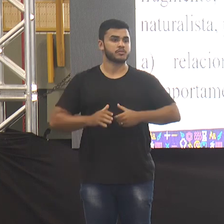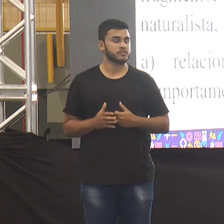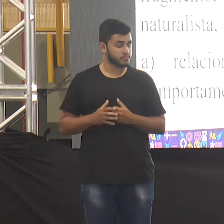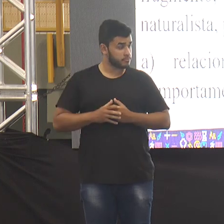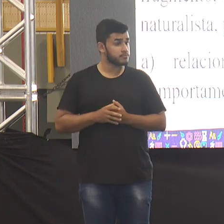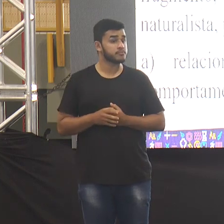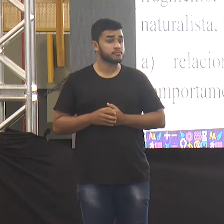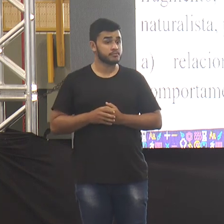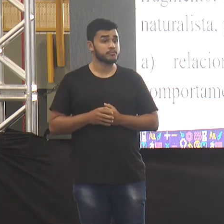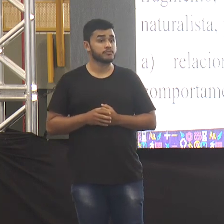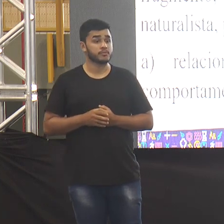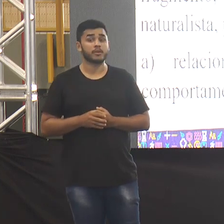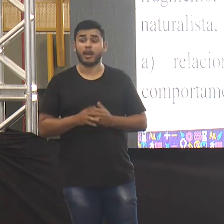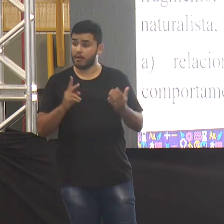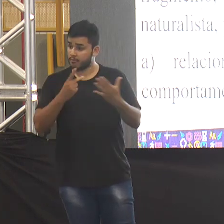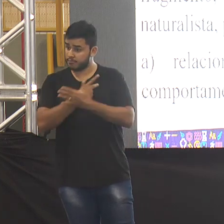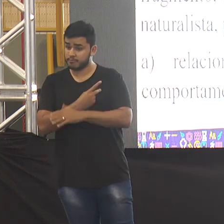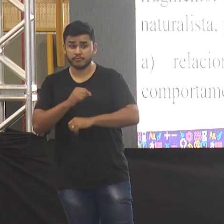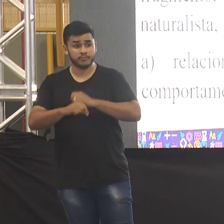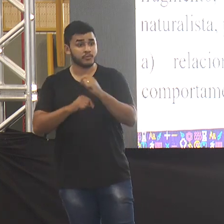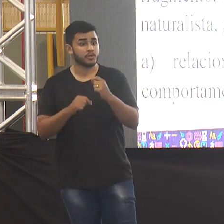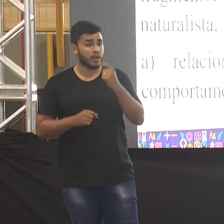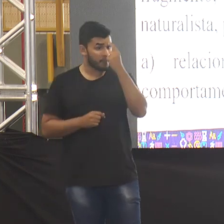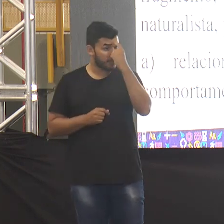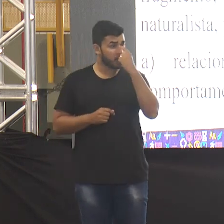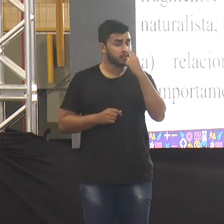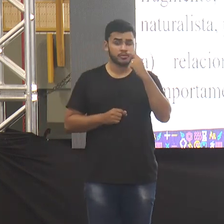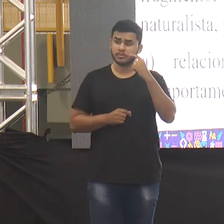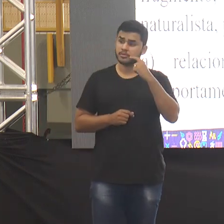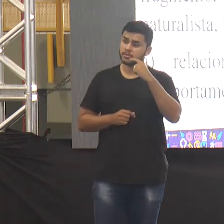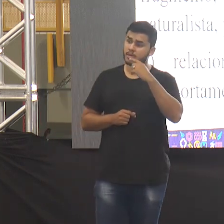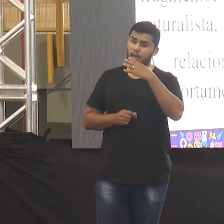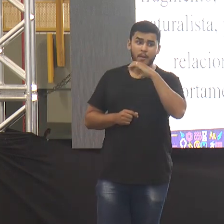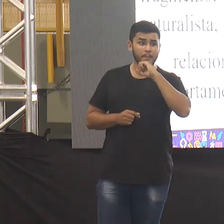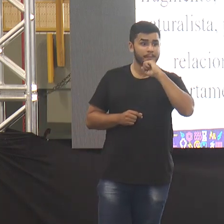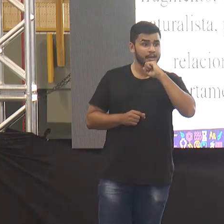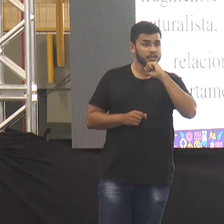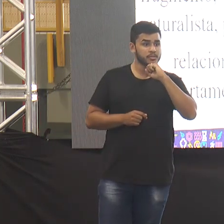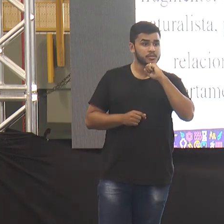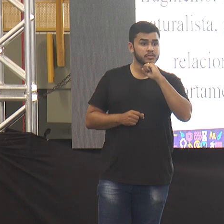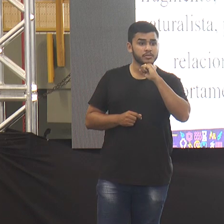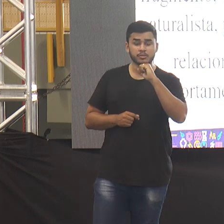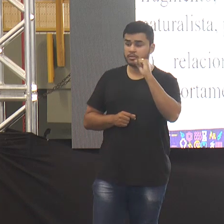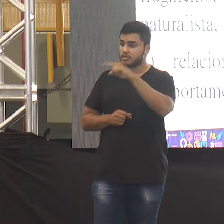Naquela época, a mulher saía do domínio do pai para o domínio do marido.